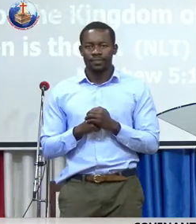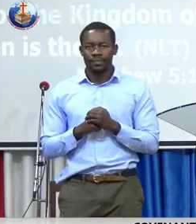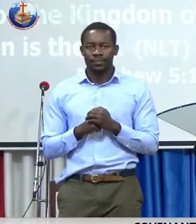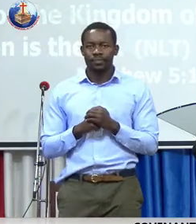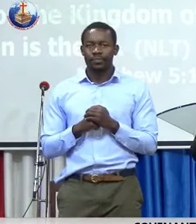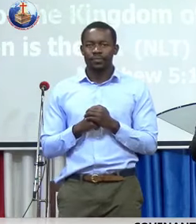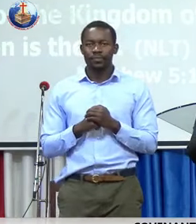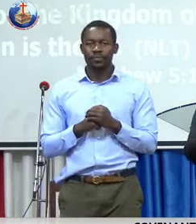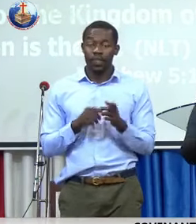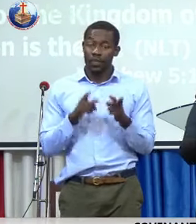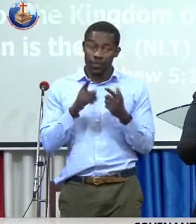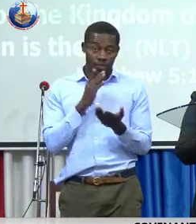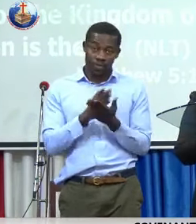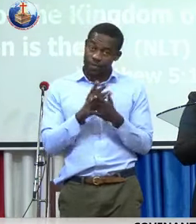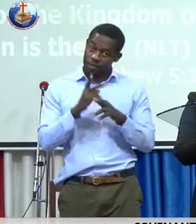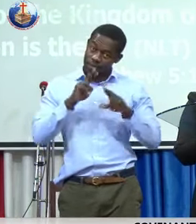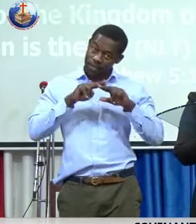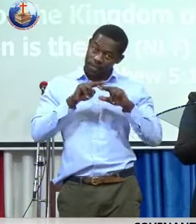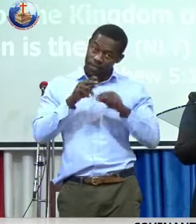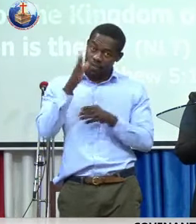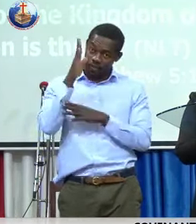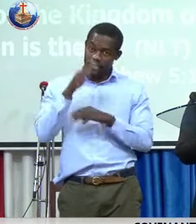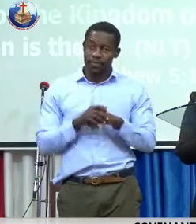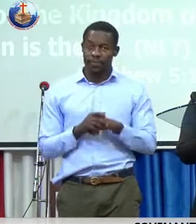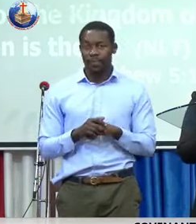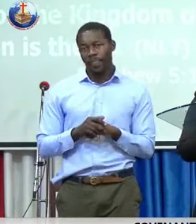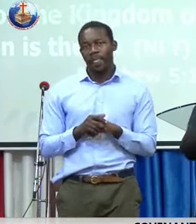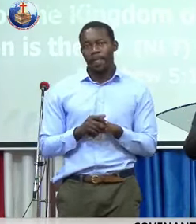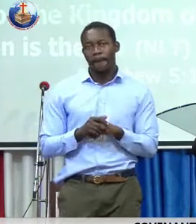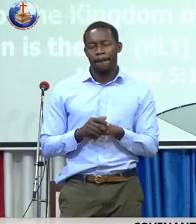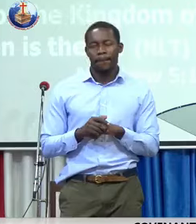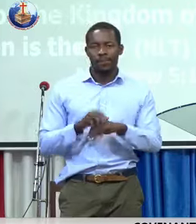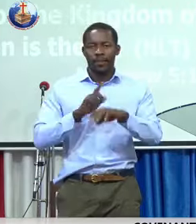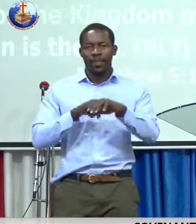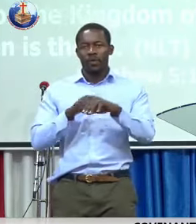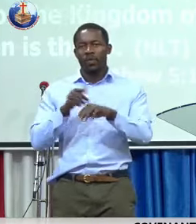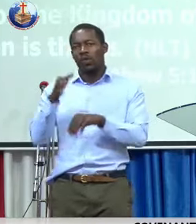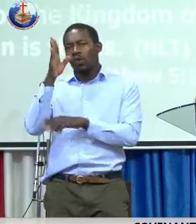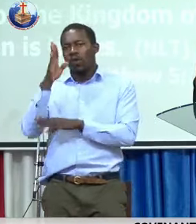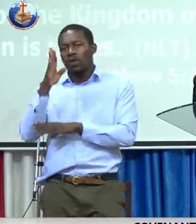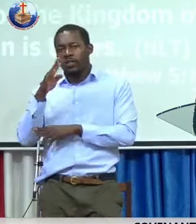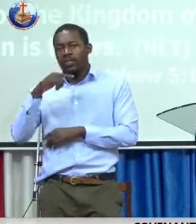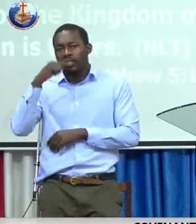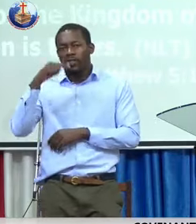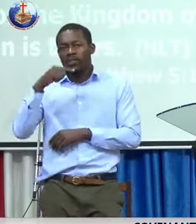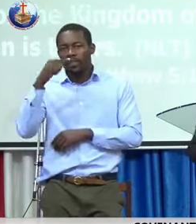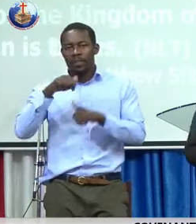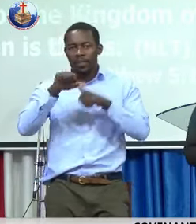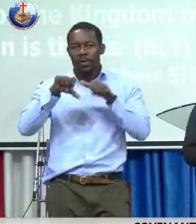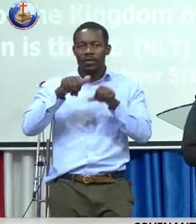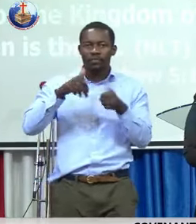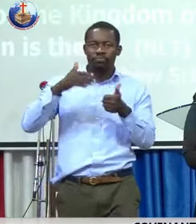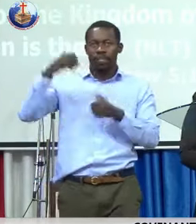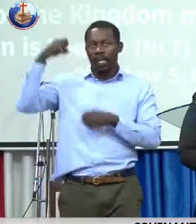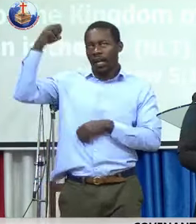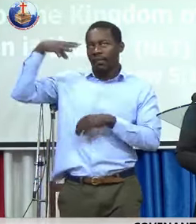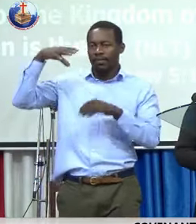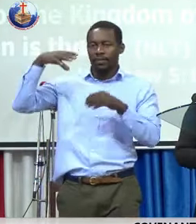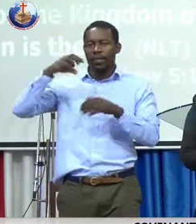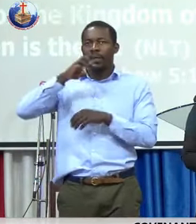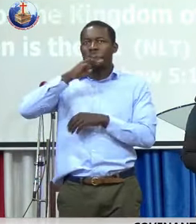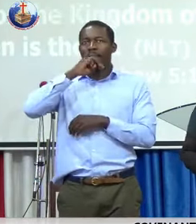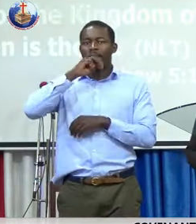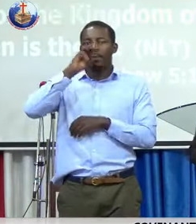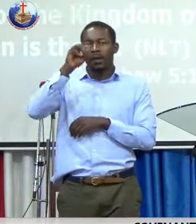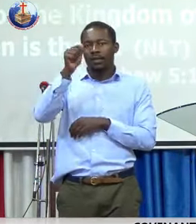Have you been the salt? Je, umekuwa chumvi? When the Lord tells us about light in Matthew 5. Wakati Bwana anatuambia kuhusiana na